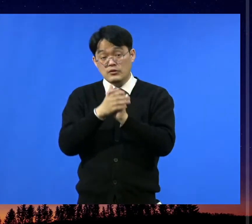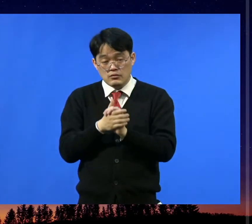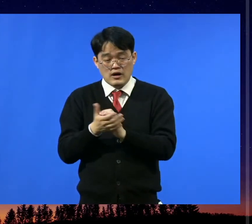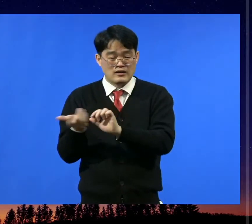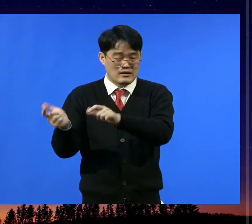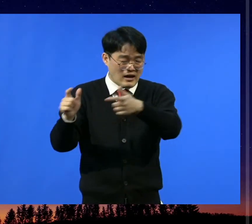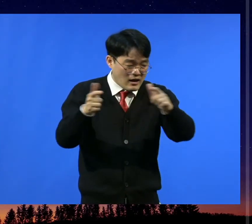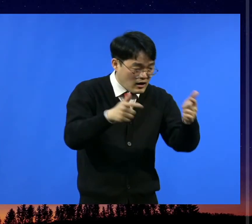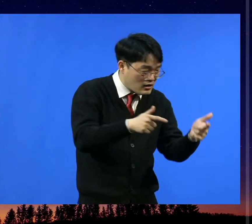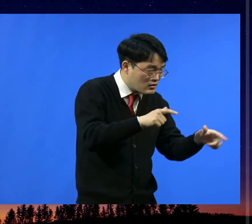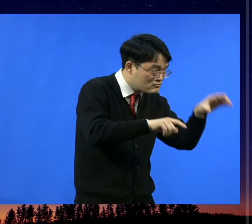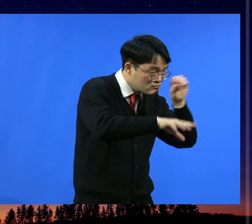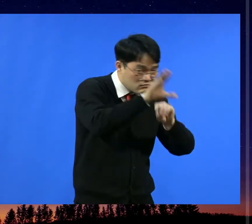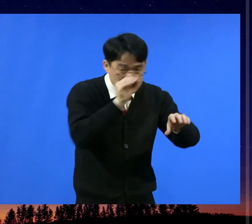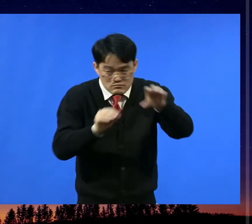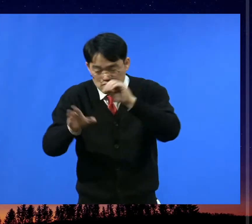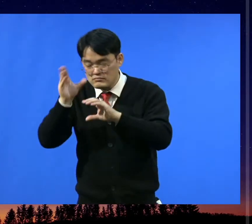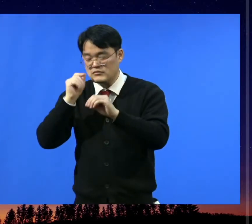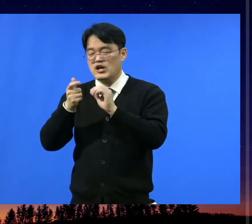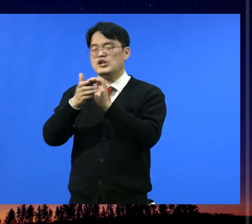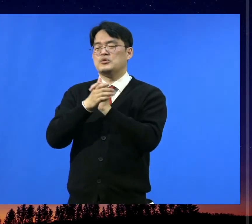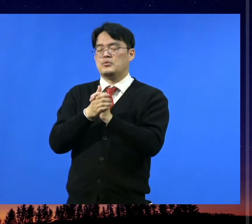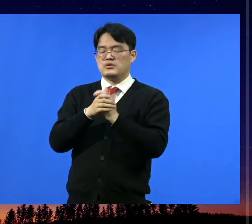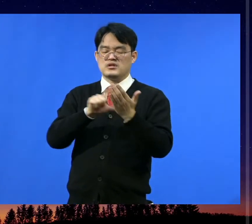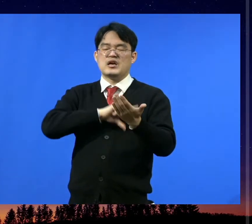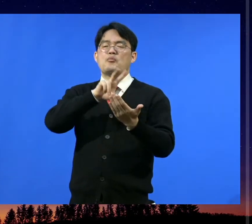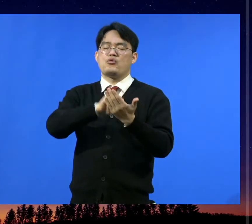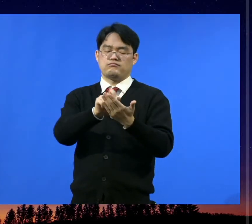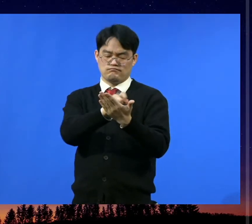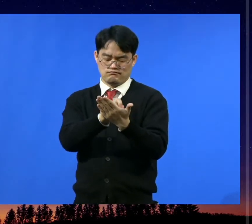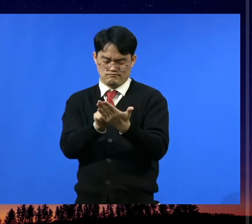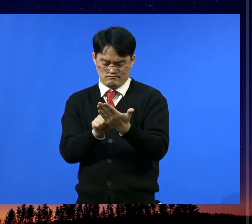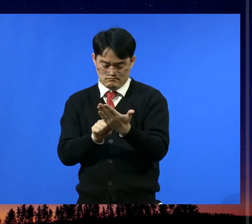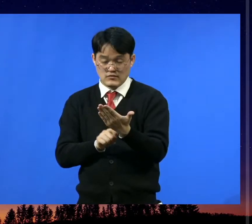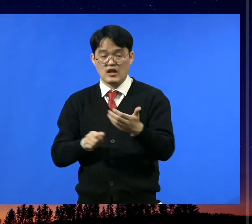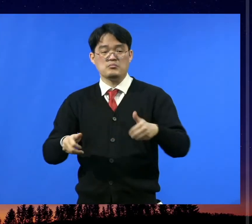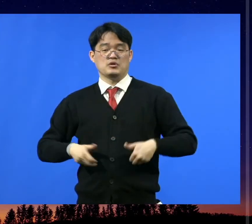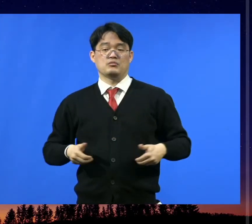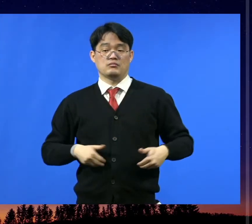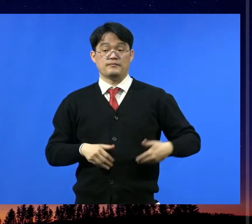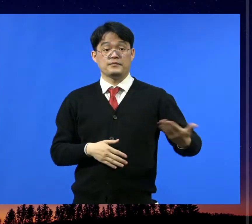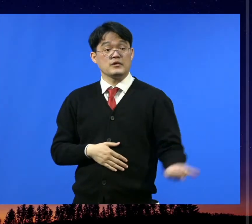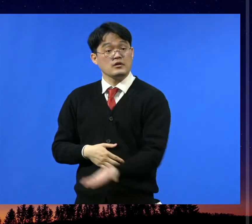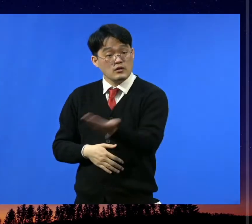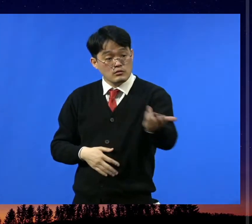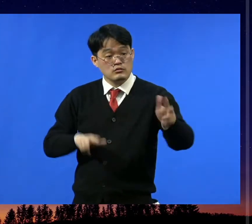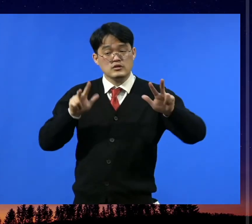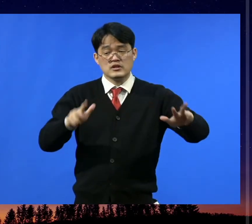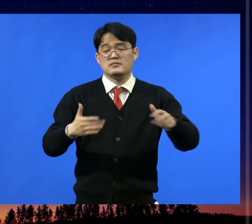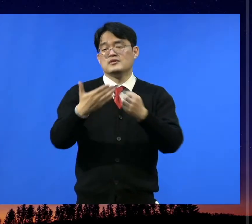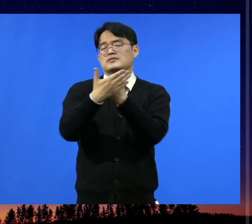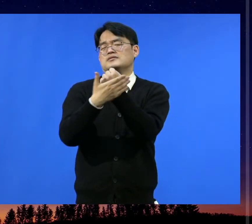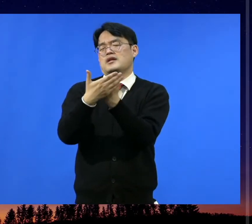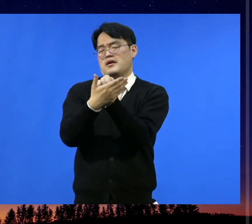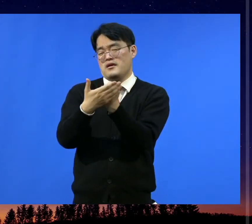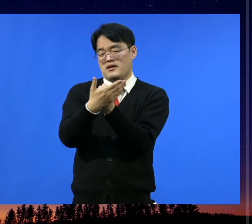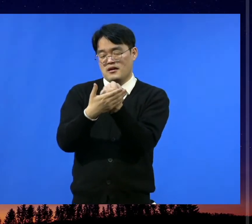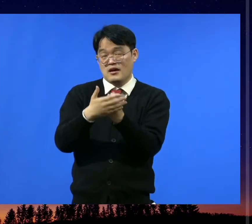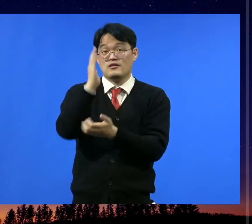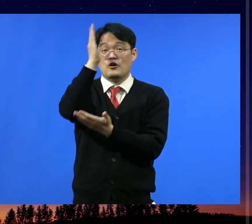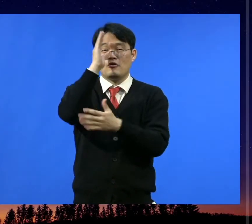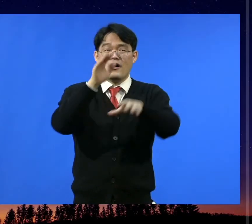때가 있습니다. 이런 철야 기도에 와서도 이 안에서 지금 은혜를 받으면서도 어떤 분은 기도가 보일 수도